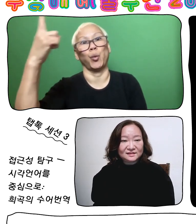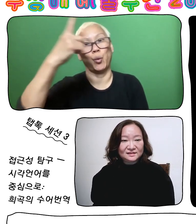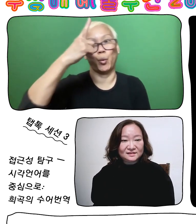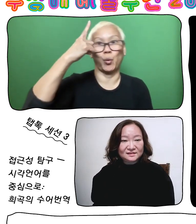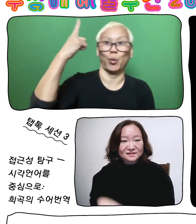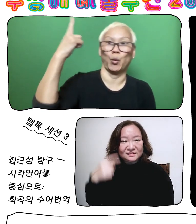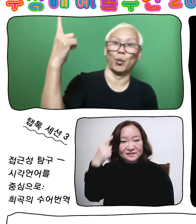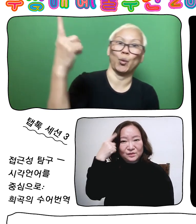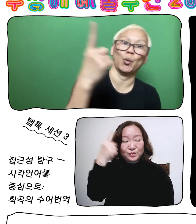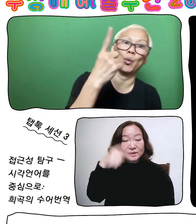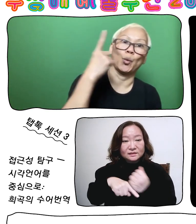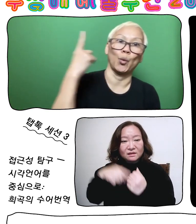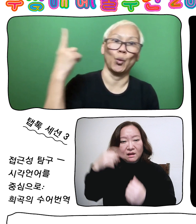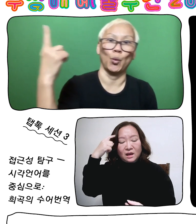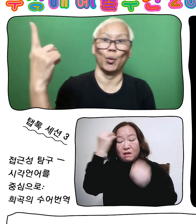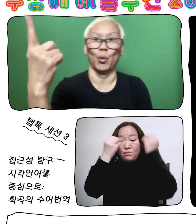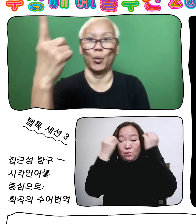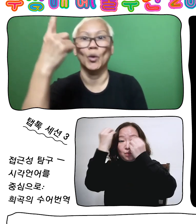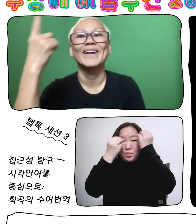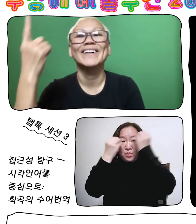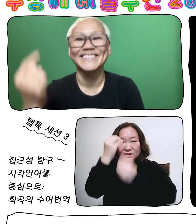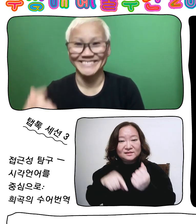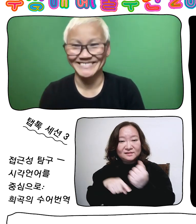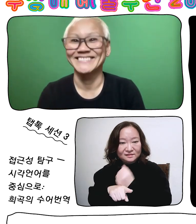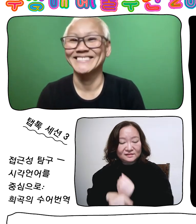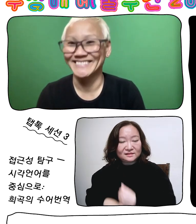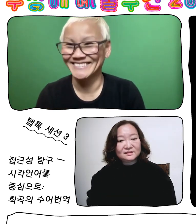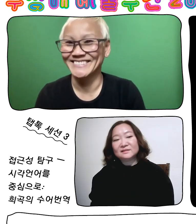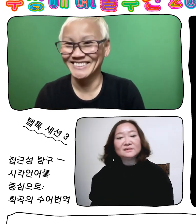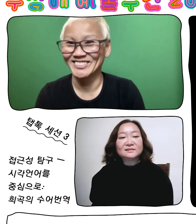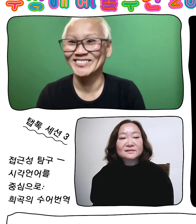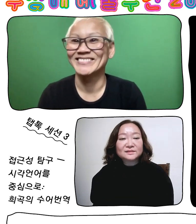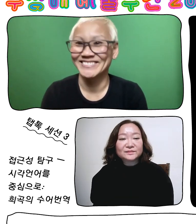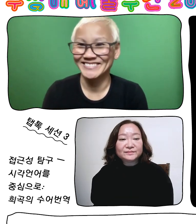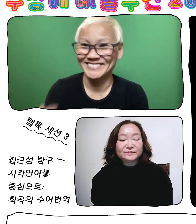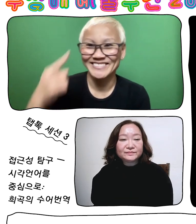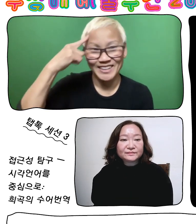이것은 어지러움, 현기증을 나타내는 모습입니다.